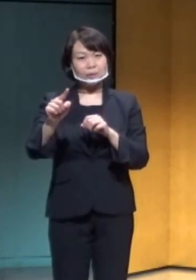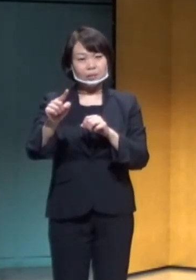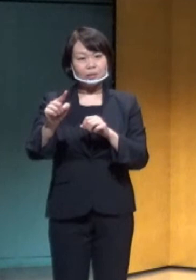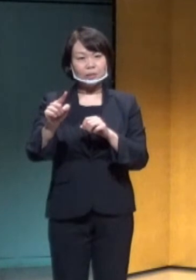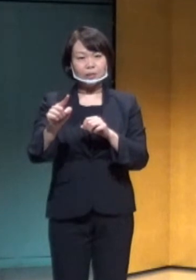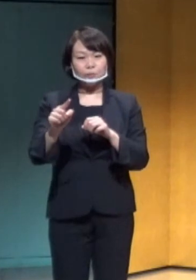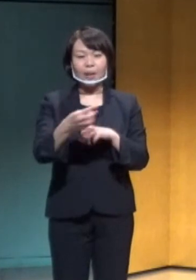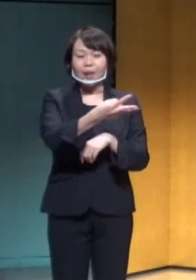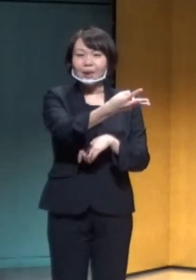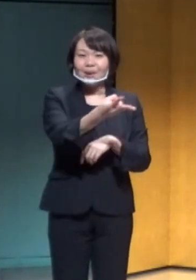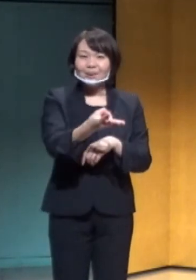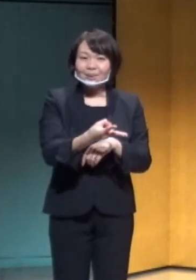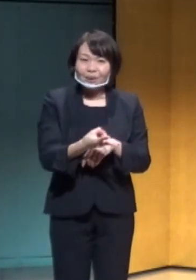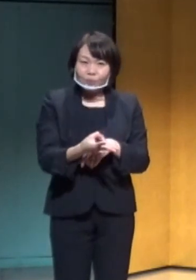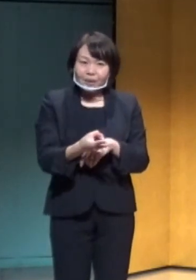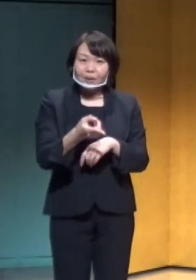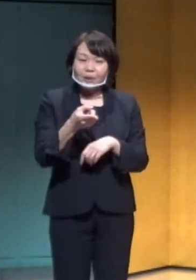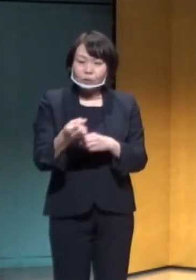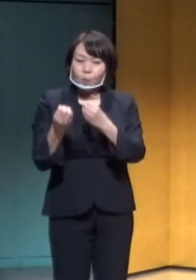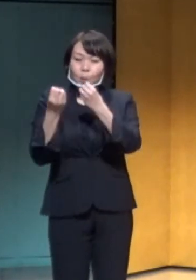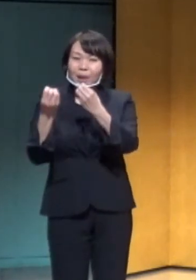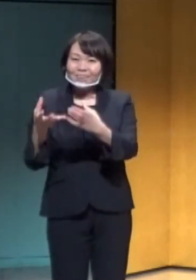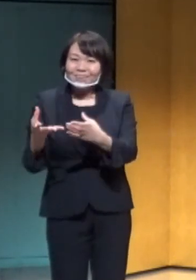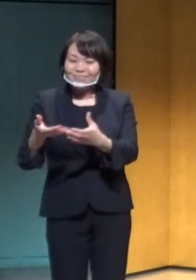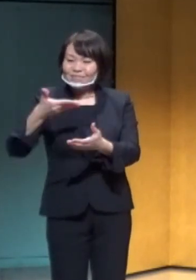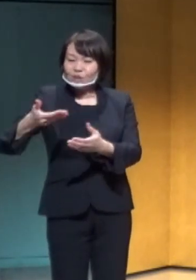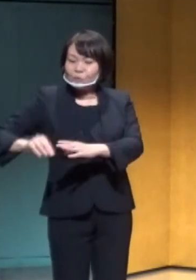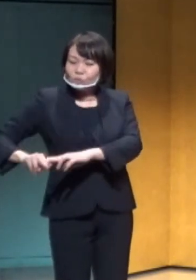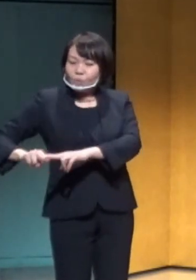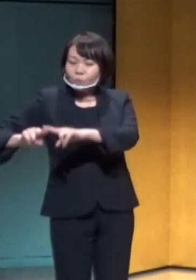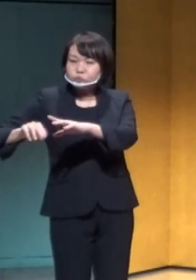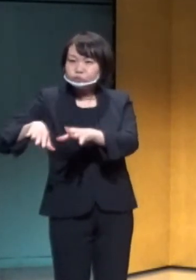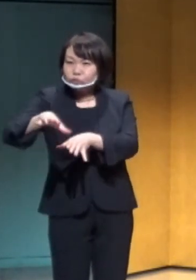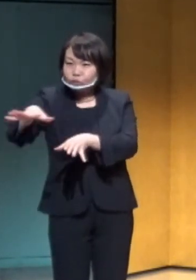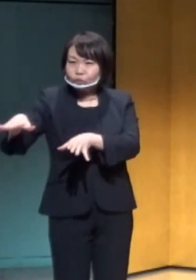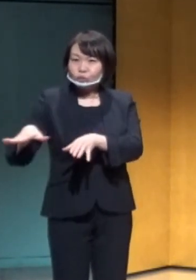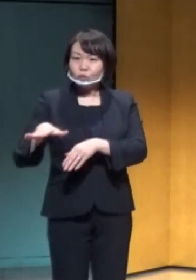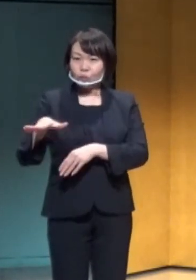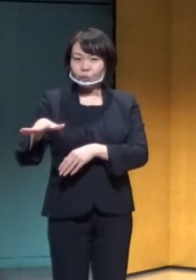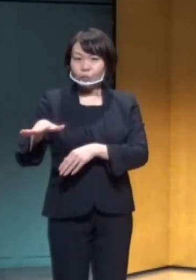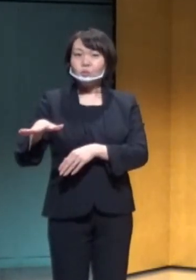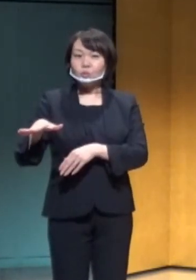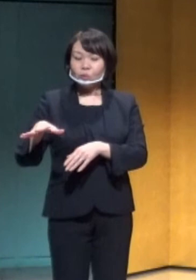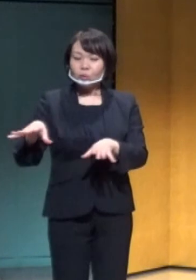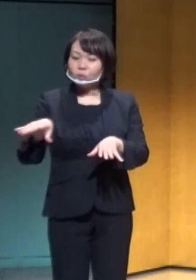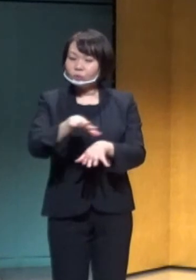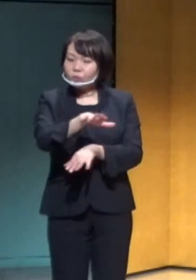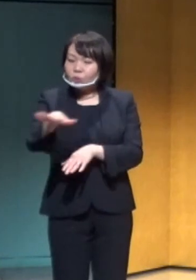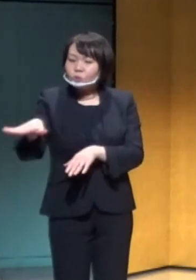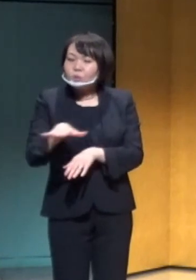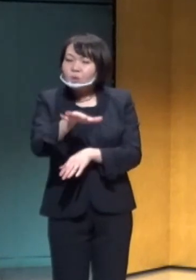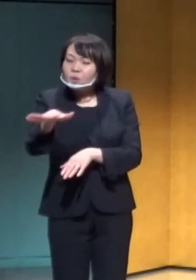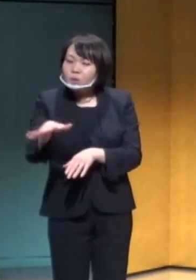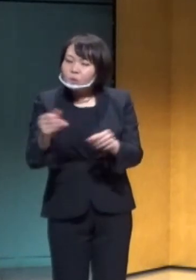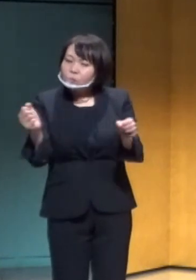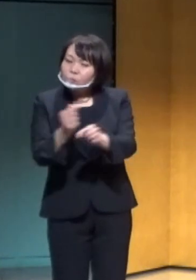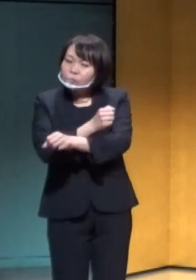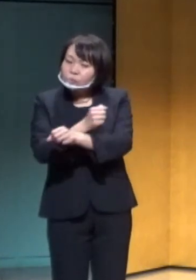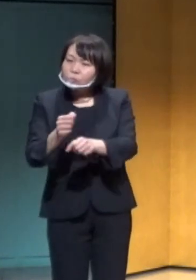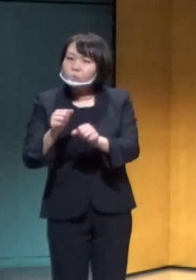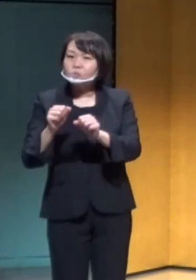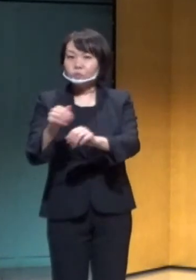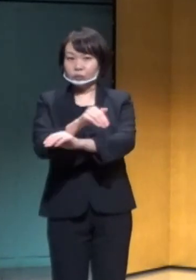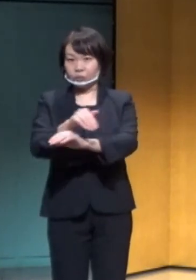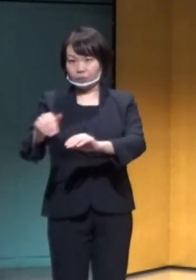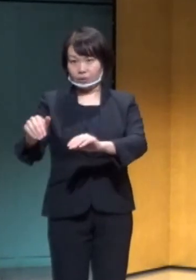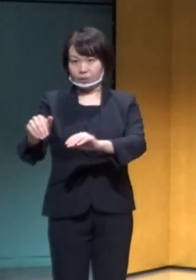と新しくできる調節池の間の土手の部分になりますけれども、その異業堤の建設工事に入っていくということでございまして、こちら